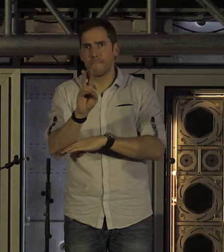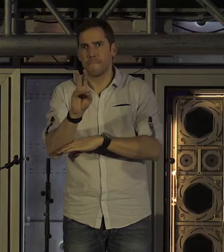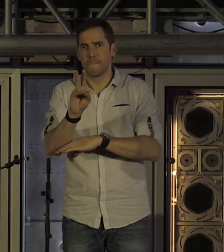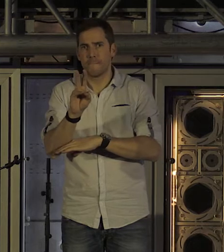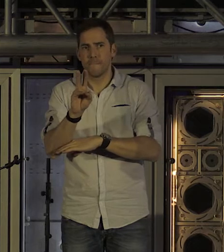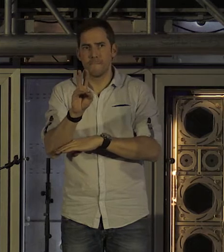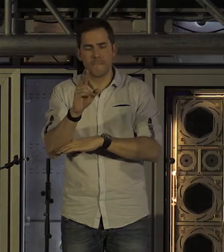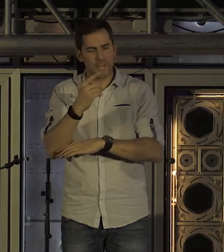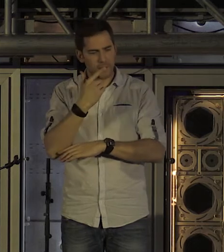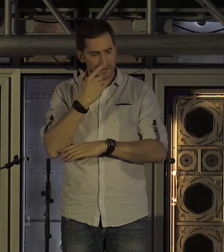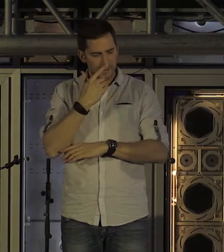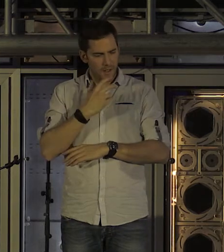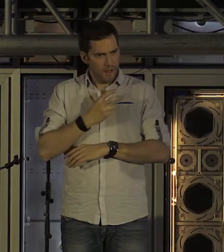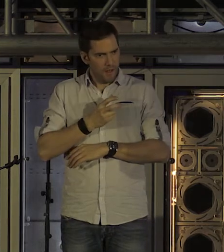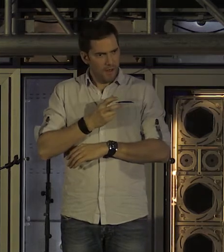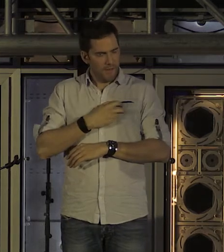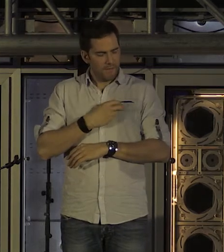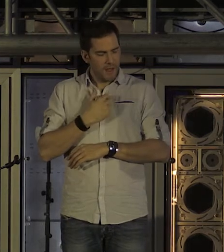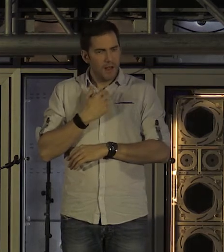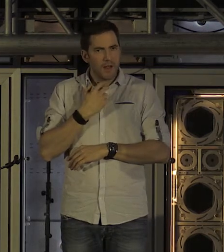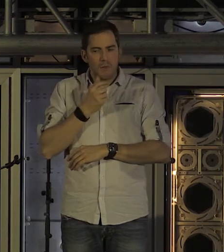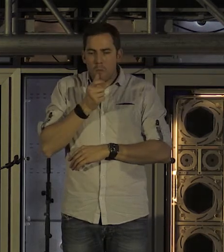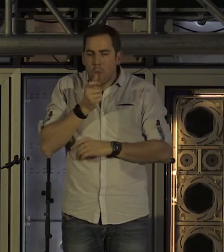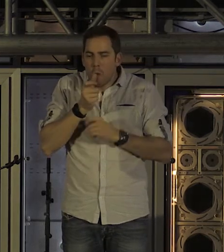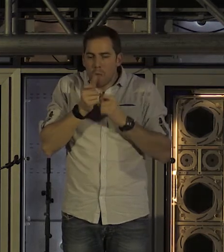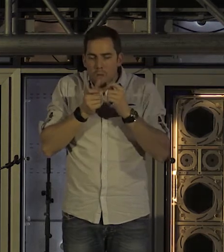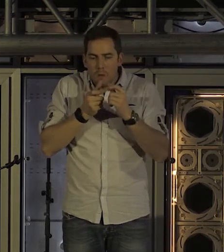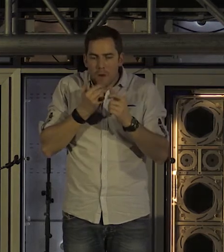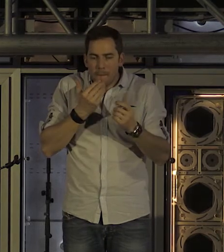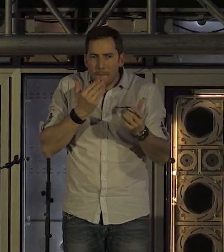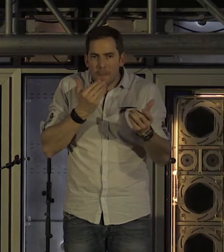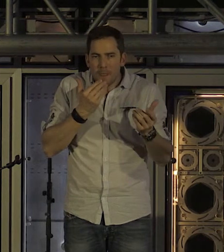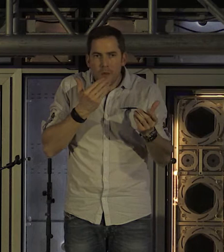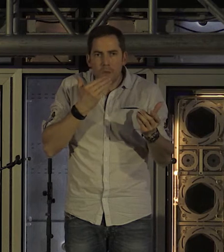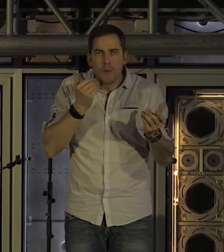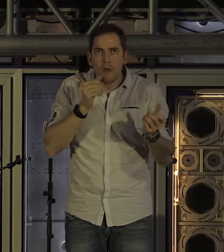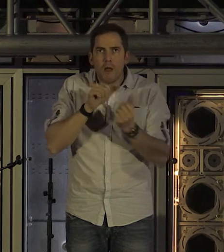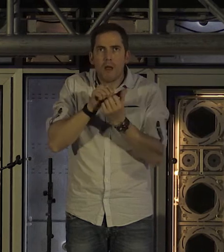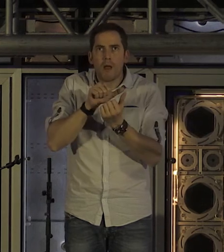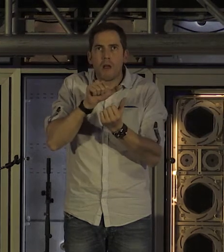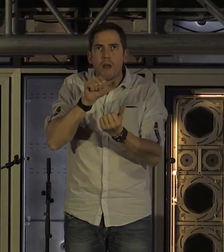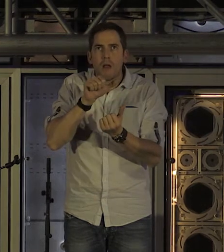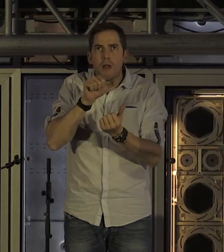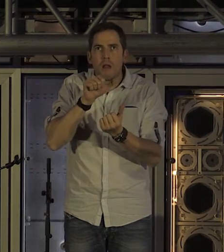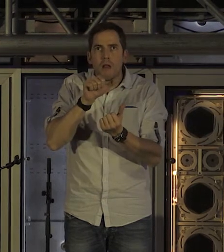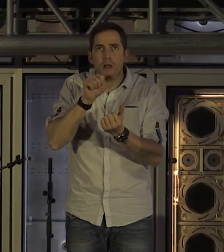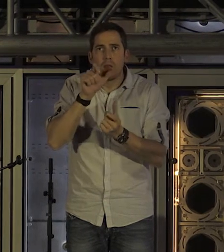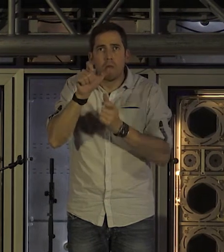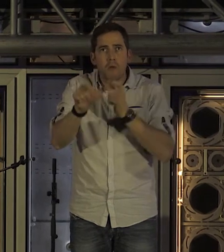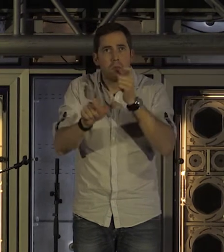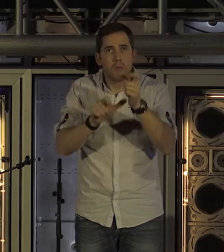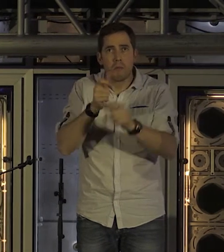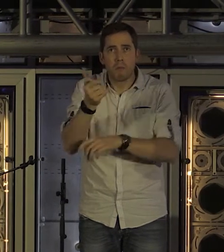C'est bon de sentir à nouveau frémir sa langue. Garde la bouche ouverte pour ne pas tout dire d'un